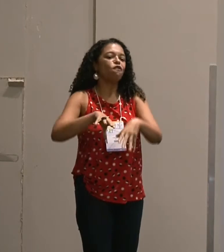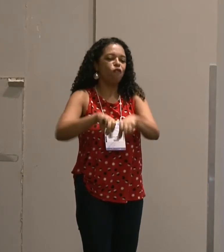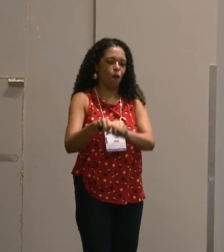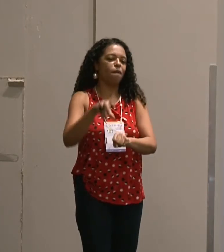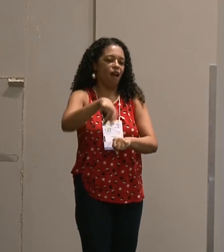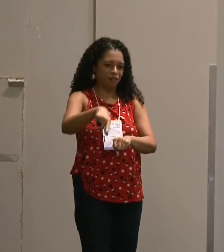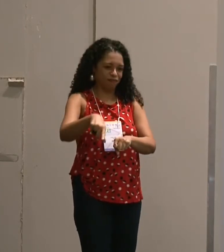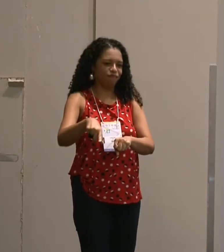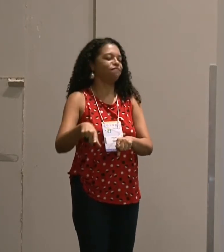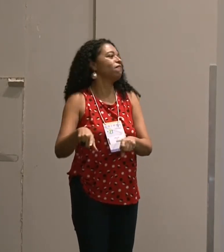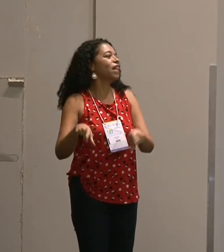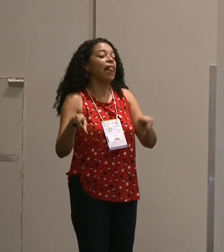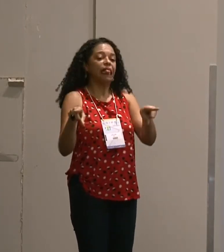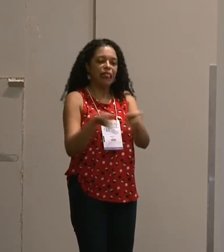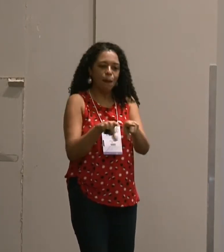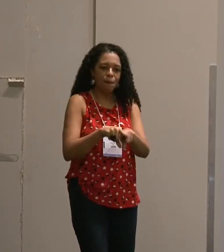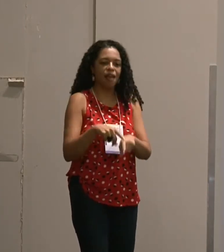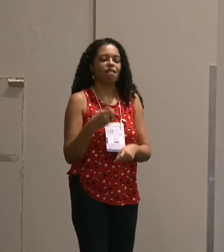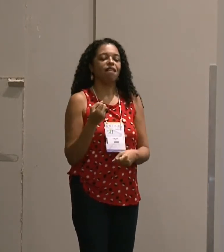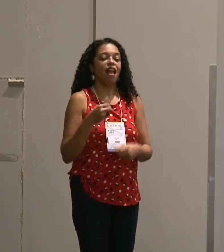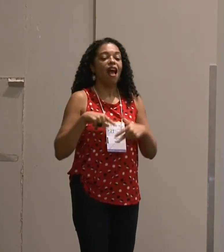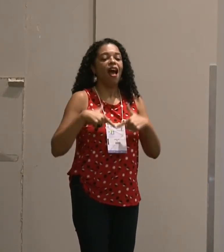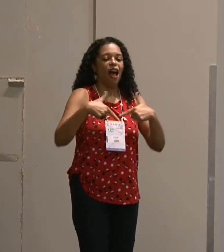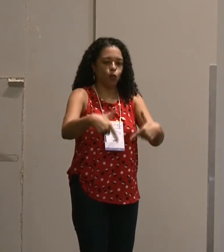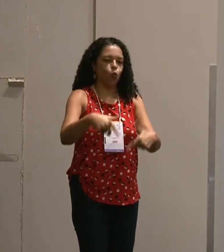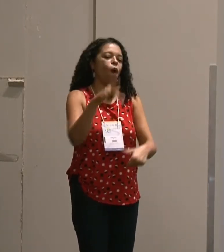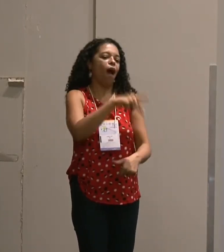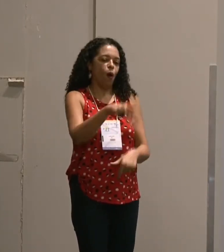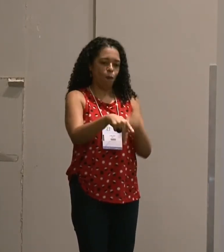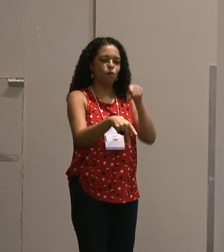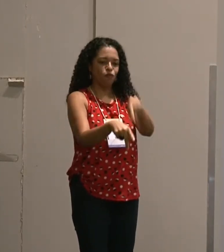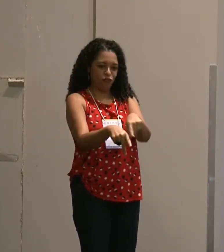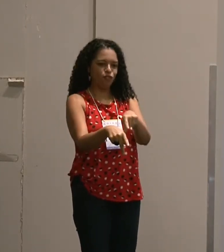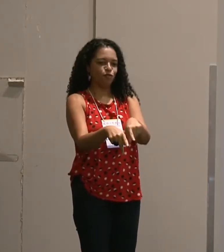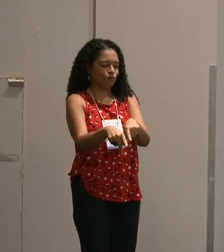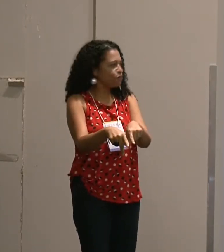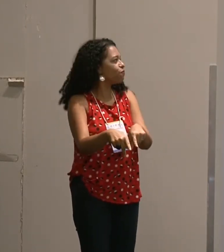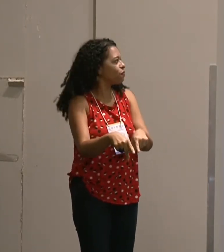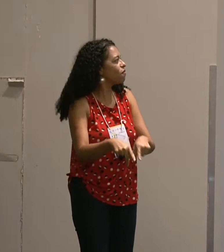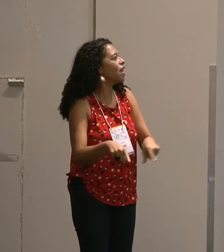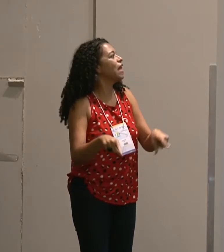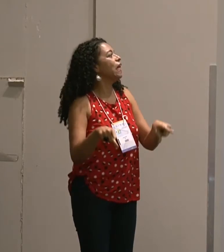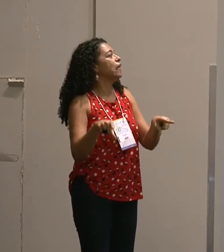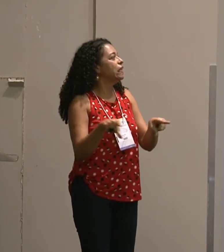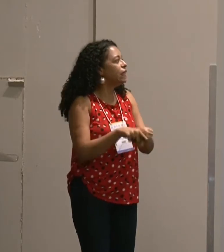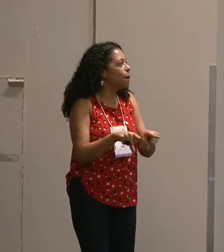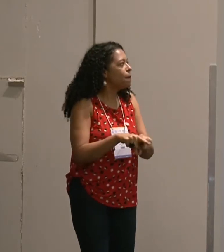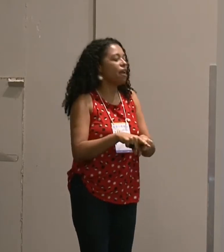profissionais em diversas áreas e também a atuação desses professores surdos